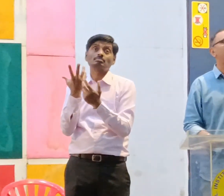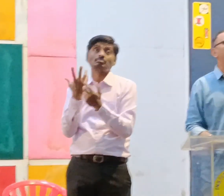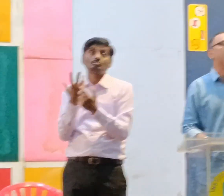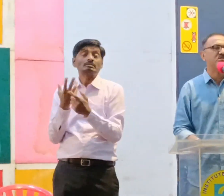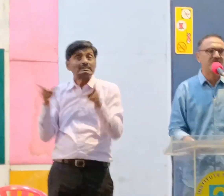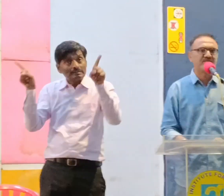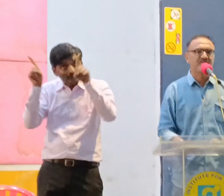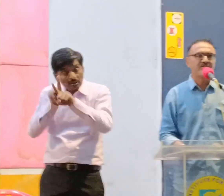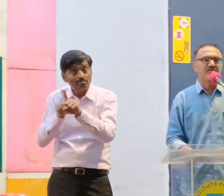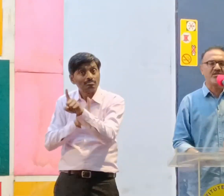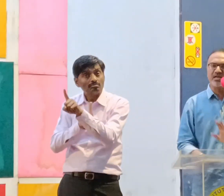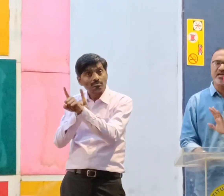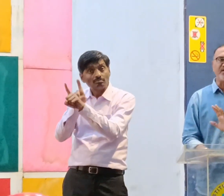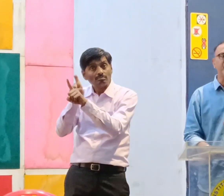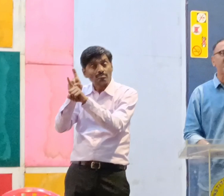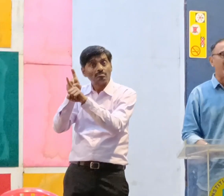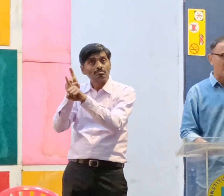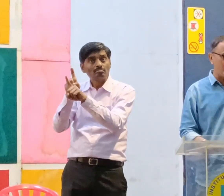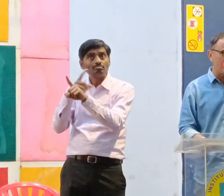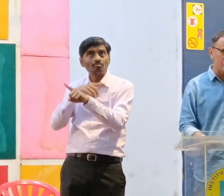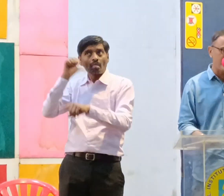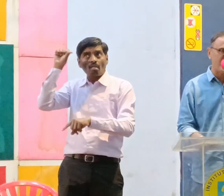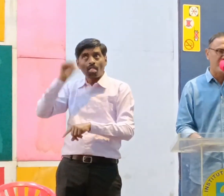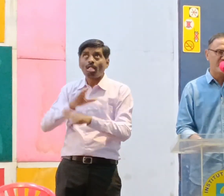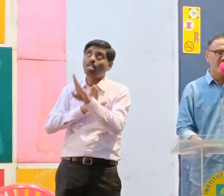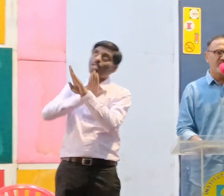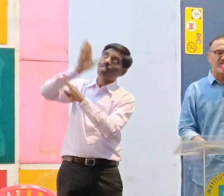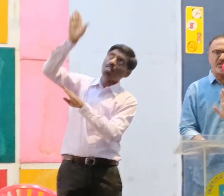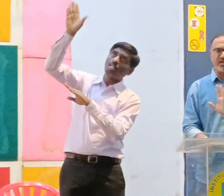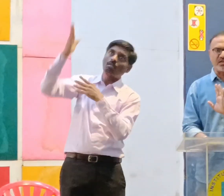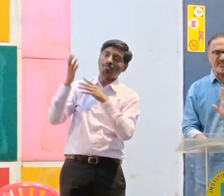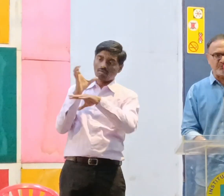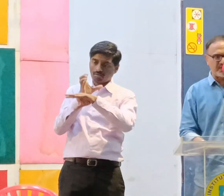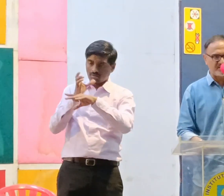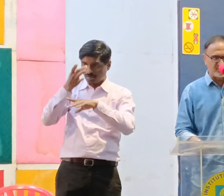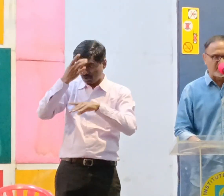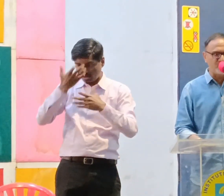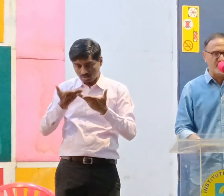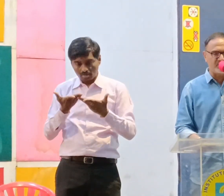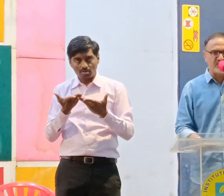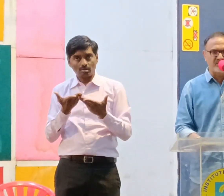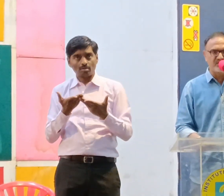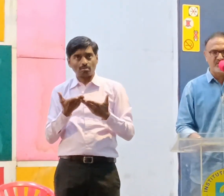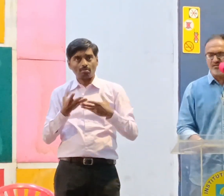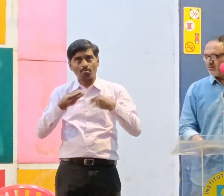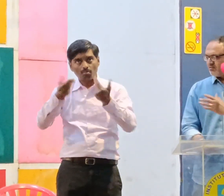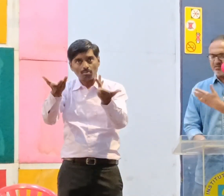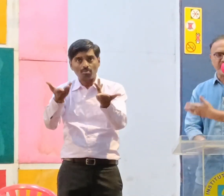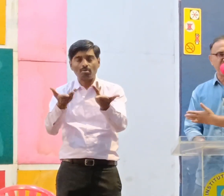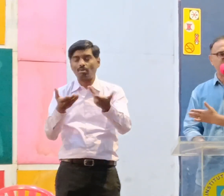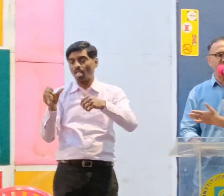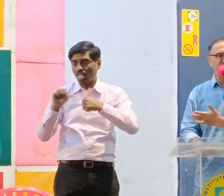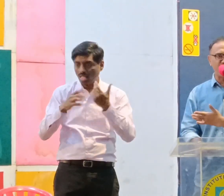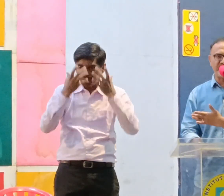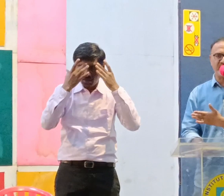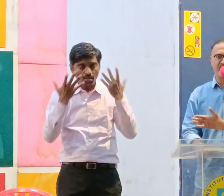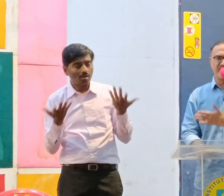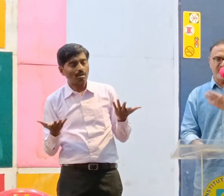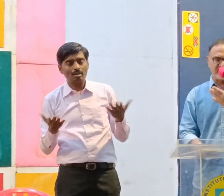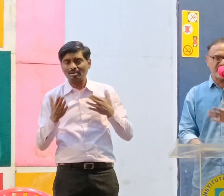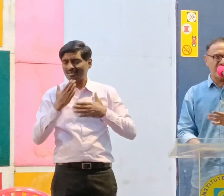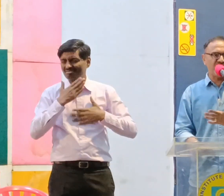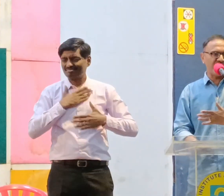આપણે પકવવાના છે. જરાય હિંમત હારવાની નથી, જરાય નાસીપાસ થવાનું નથી. શૈલેષભાઈને